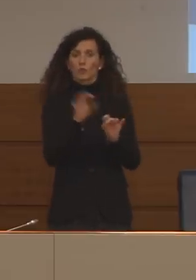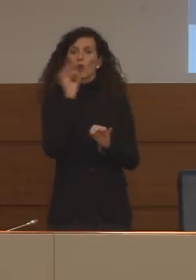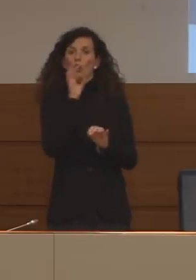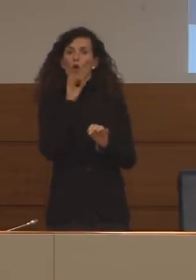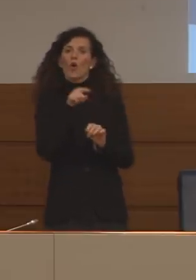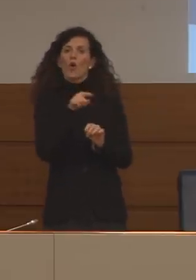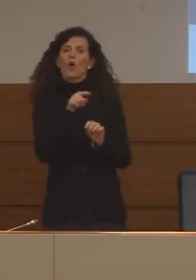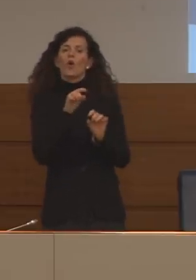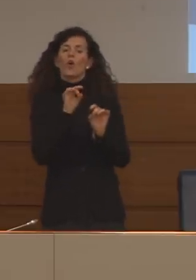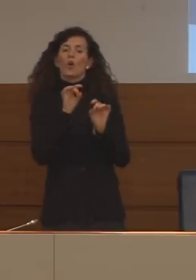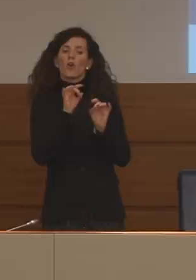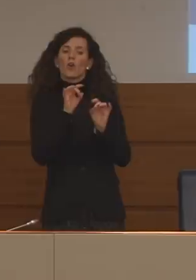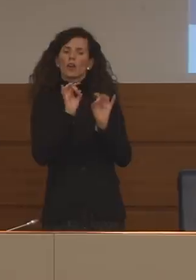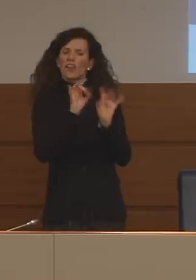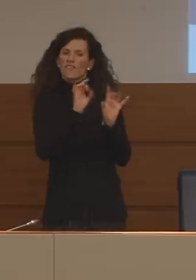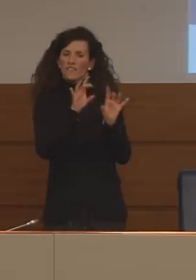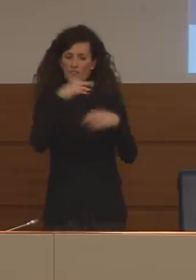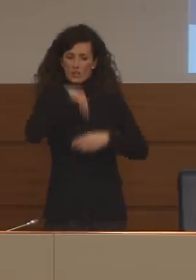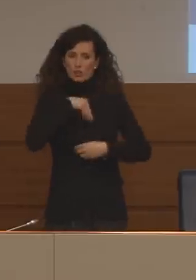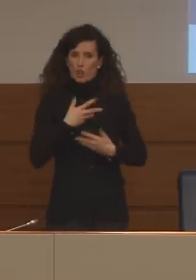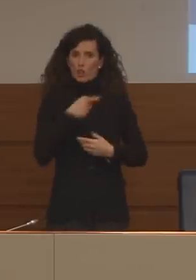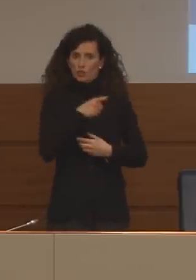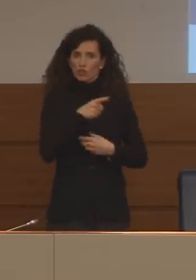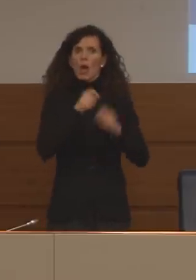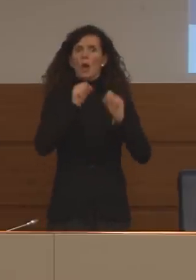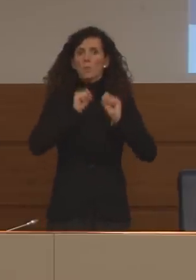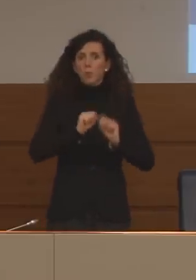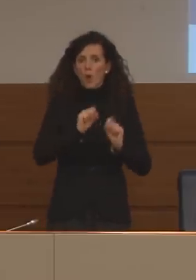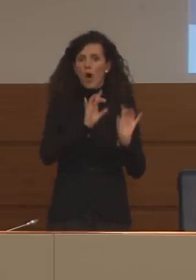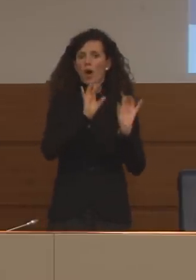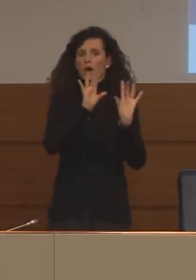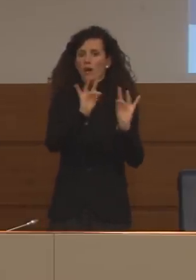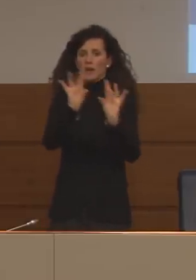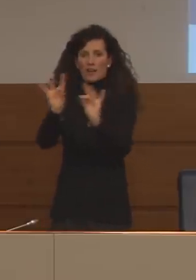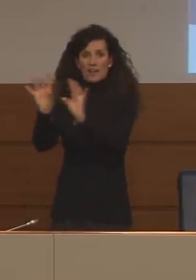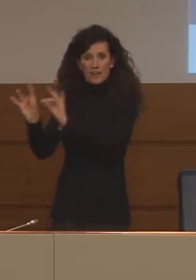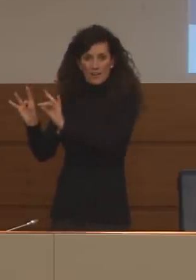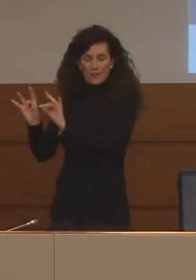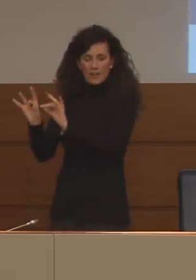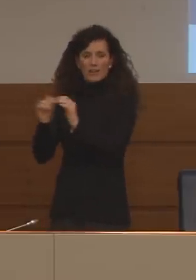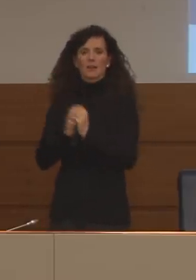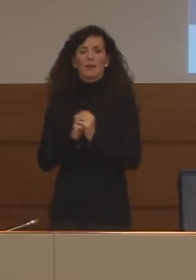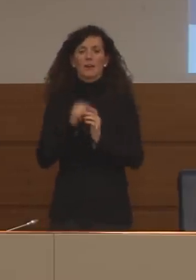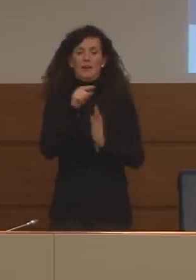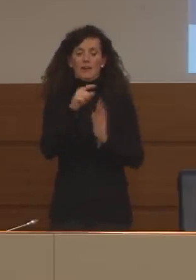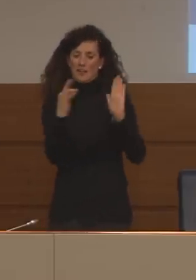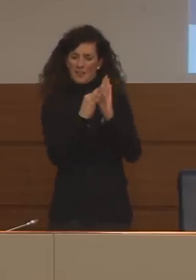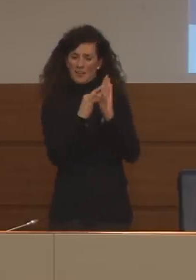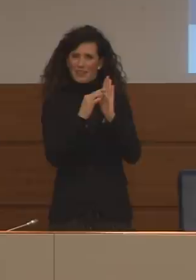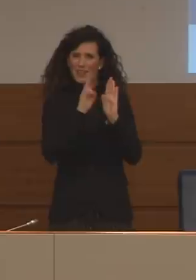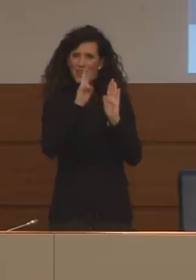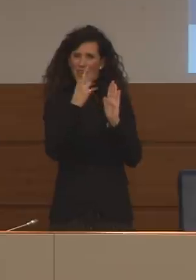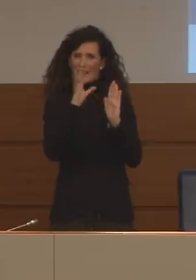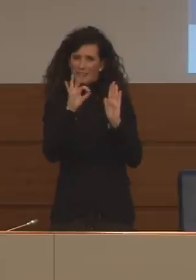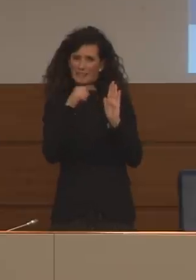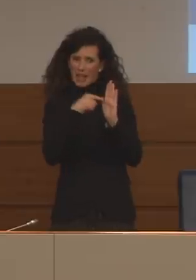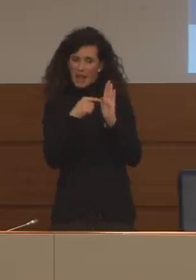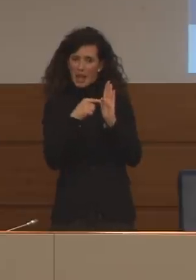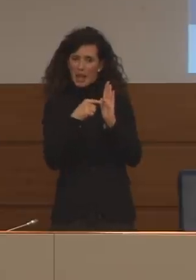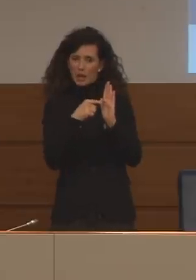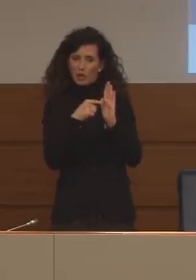infetta altri il cambiare questo valore vuol dire sostanzialmente